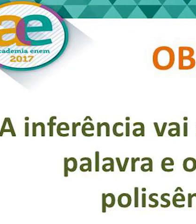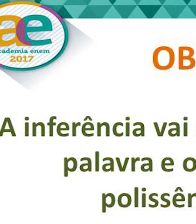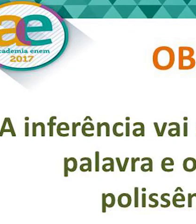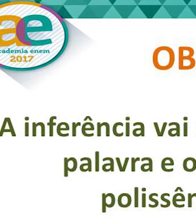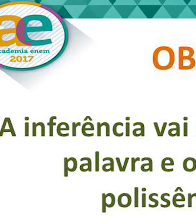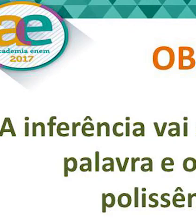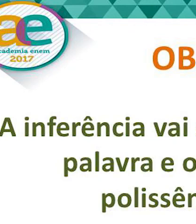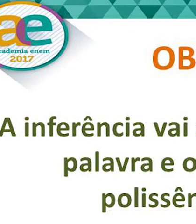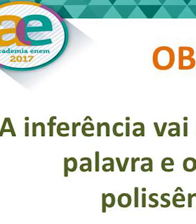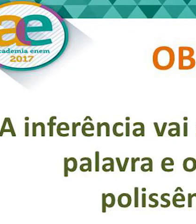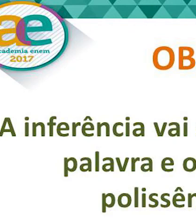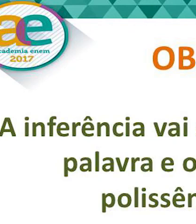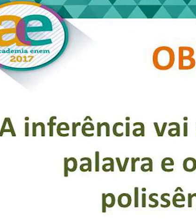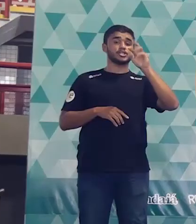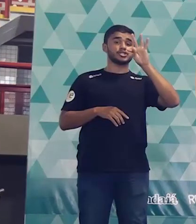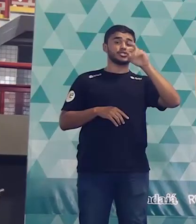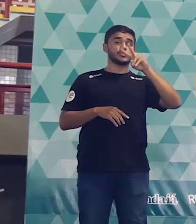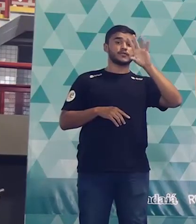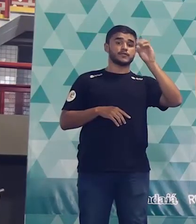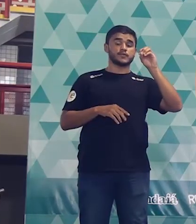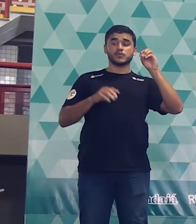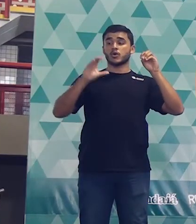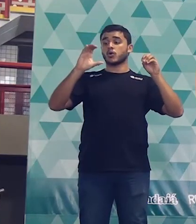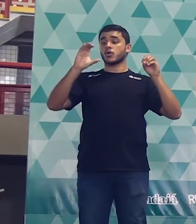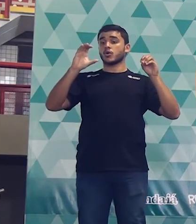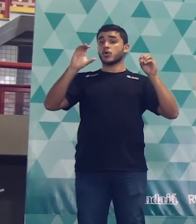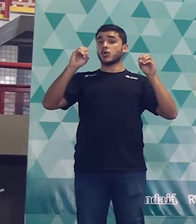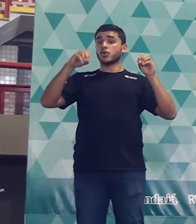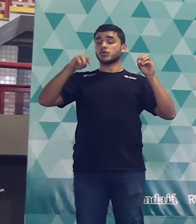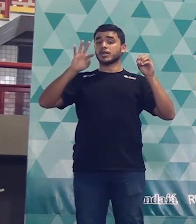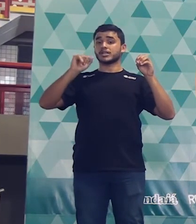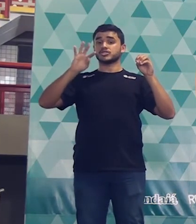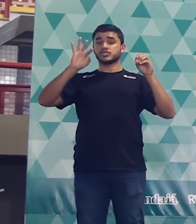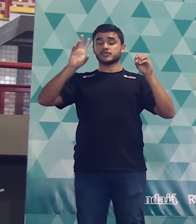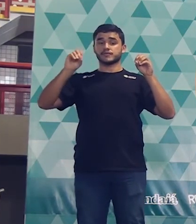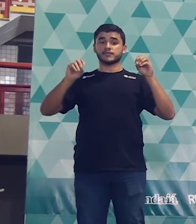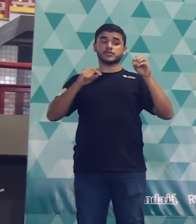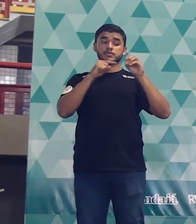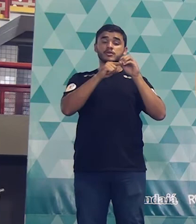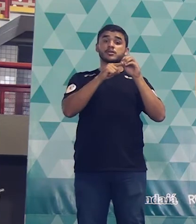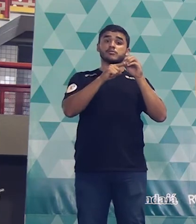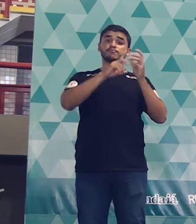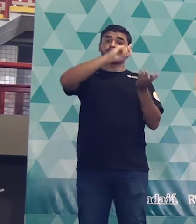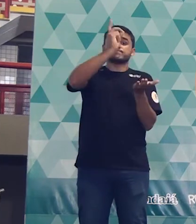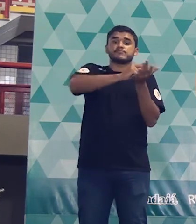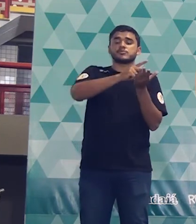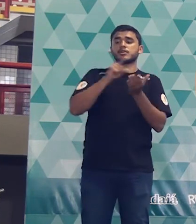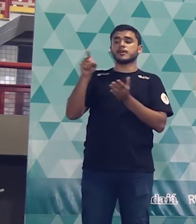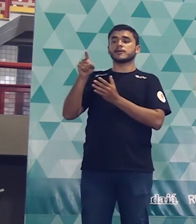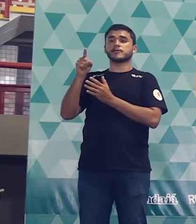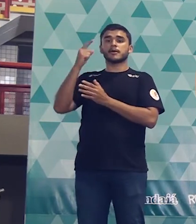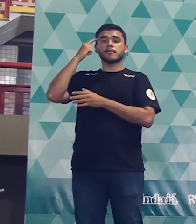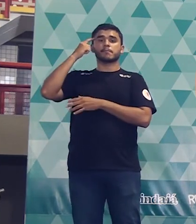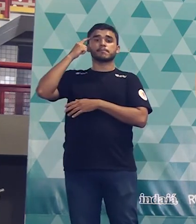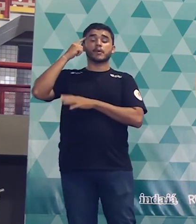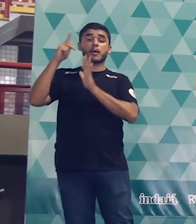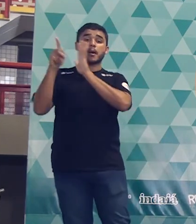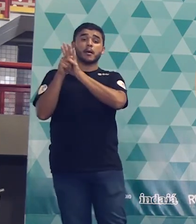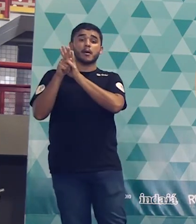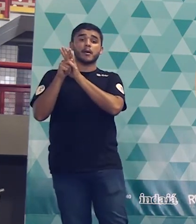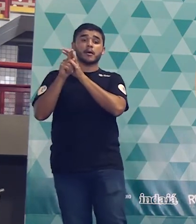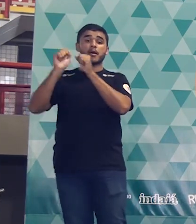conotação? Denotação é o literal, real, e a conotação é o figurado, né? Por